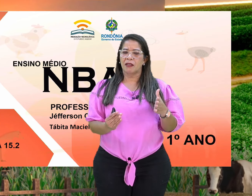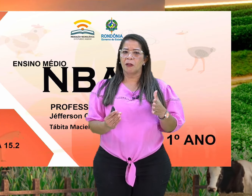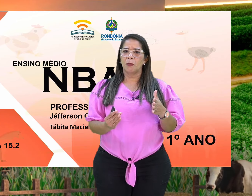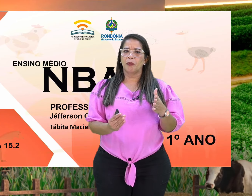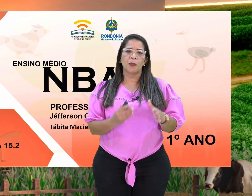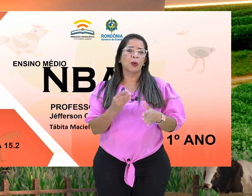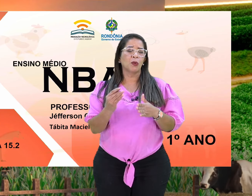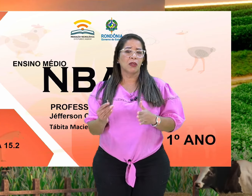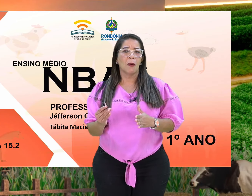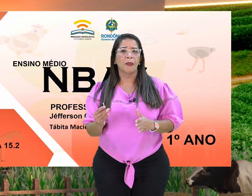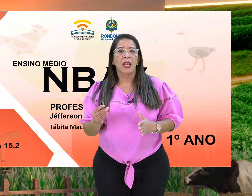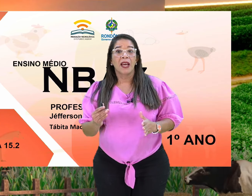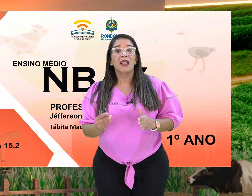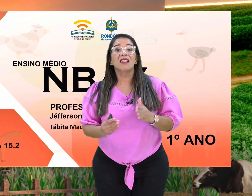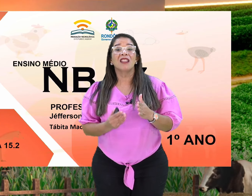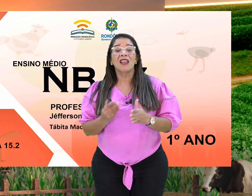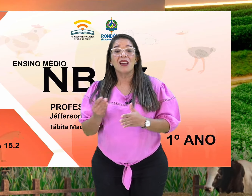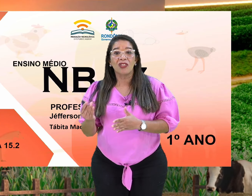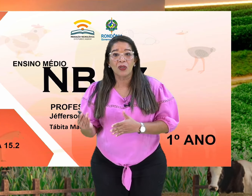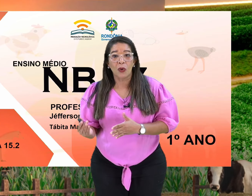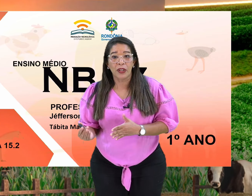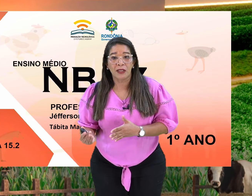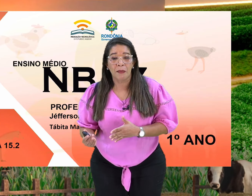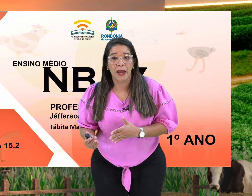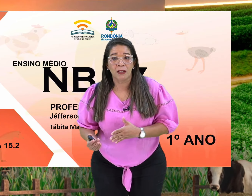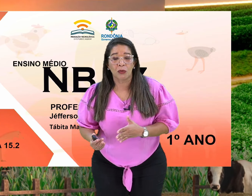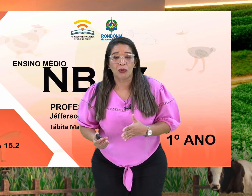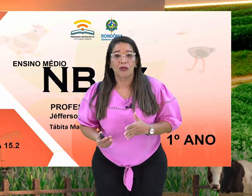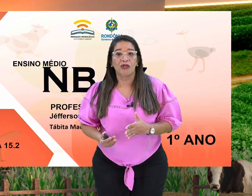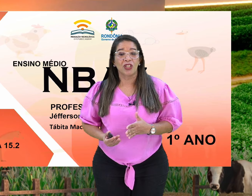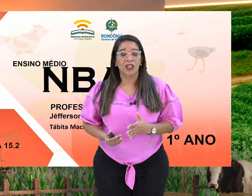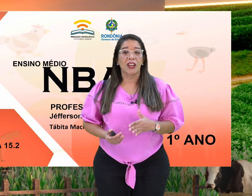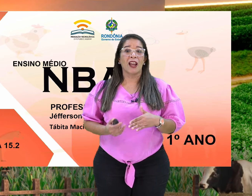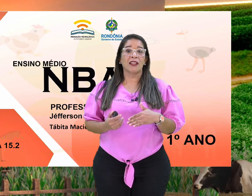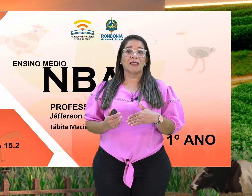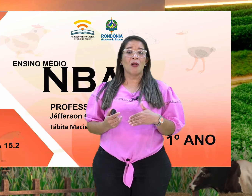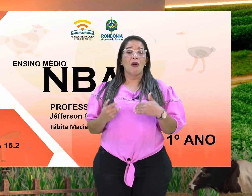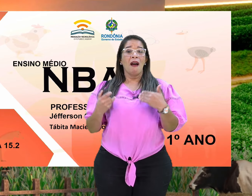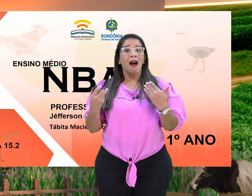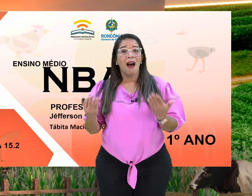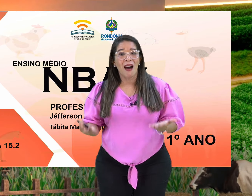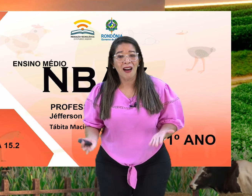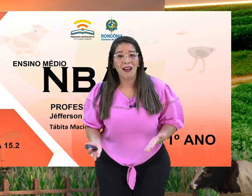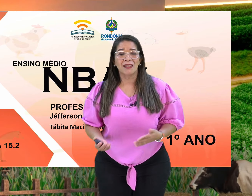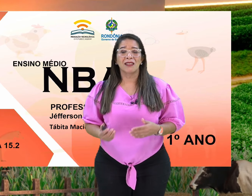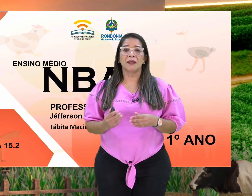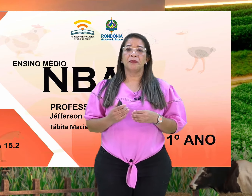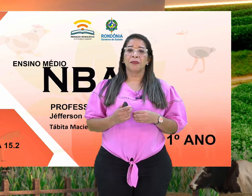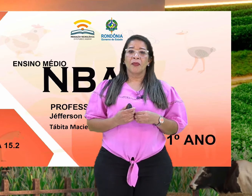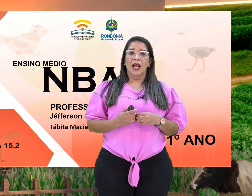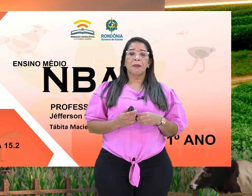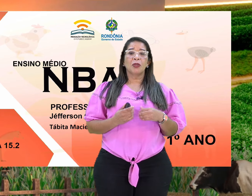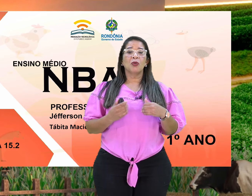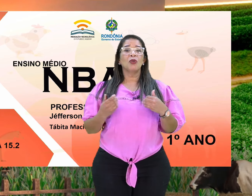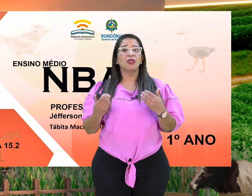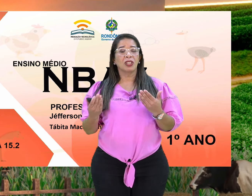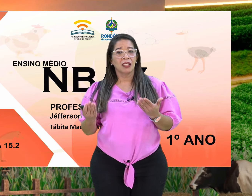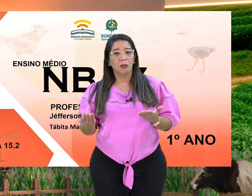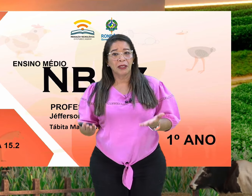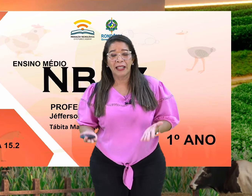de criação, de produção, exigem conhecimentos em relação à raça,